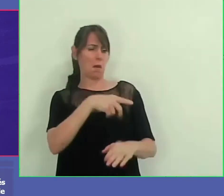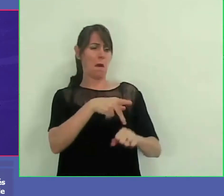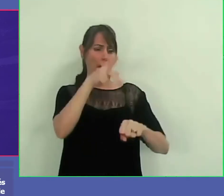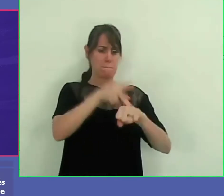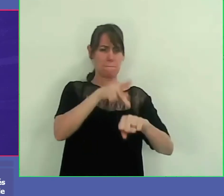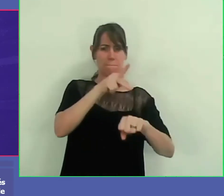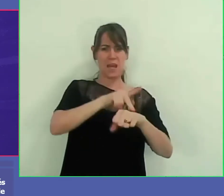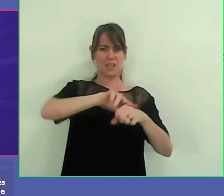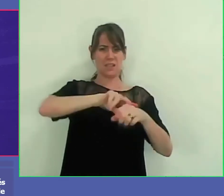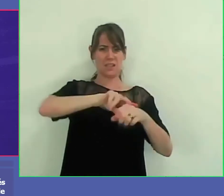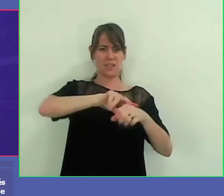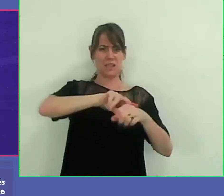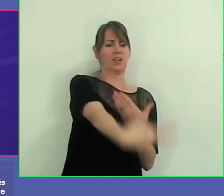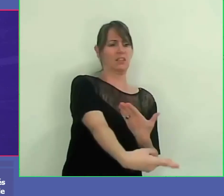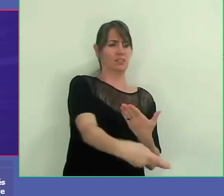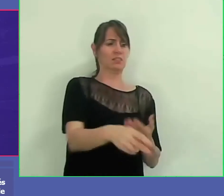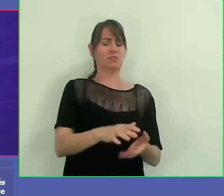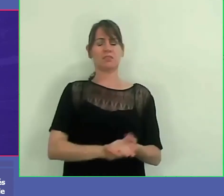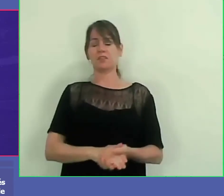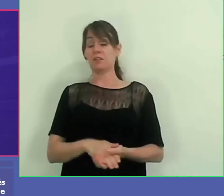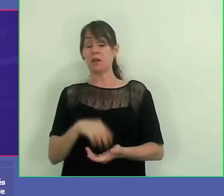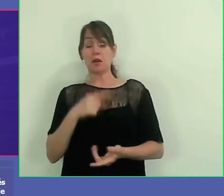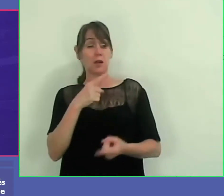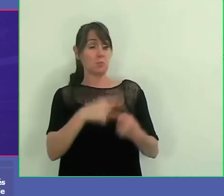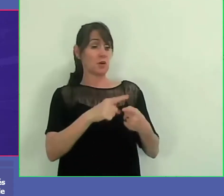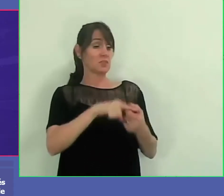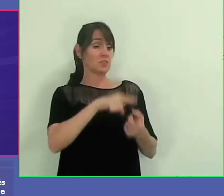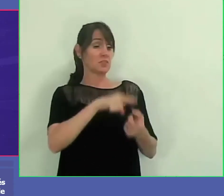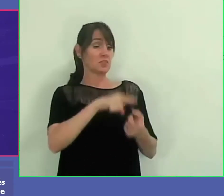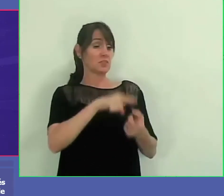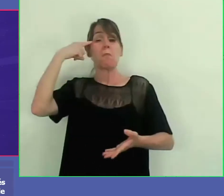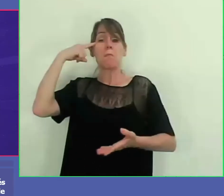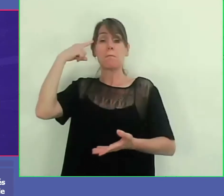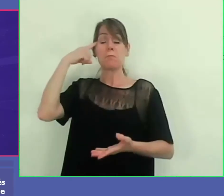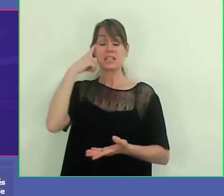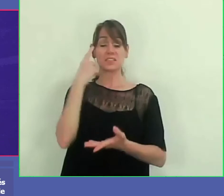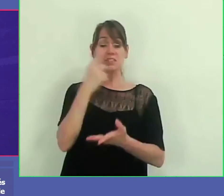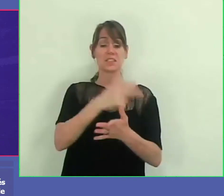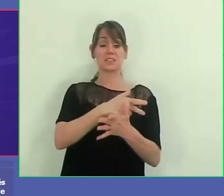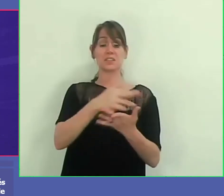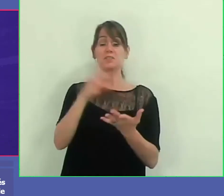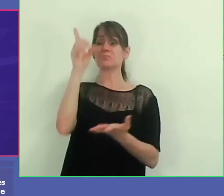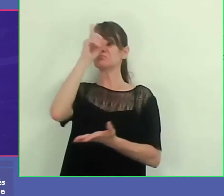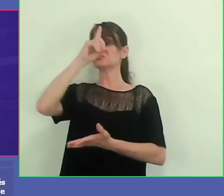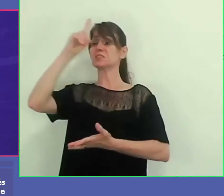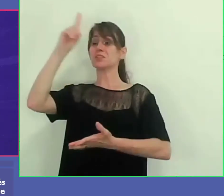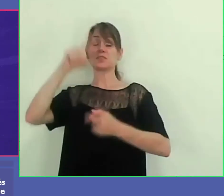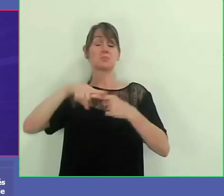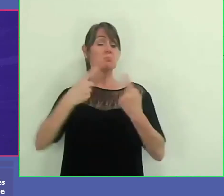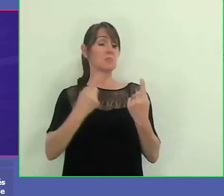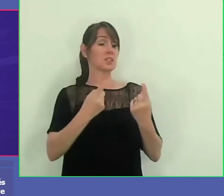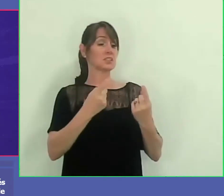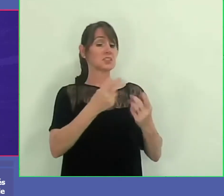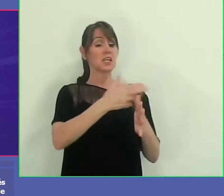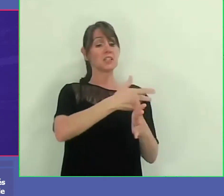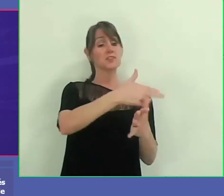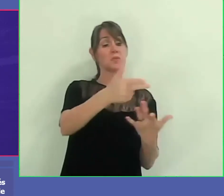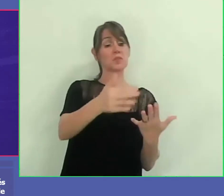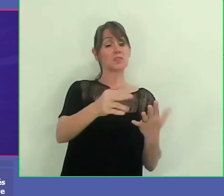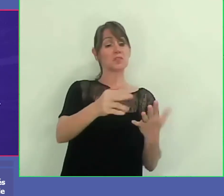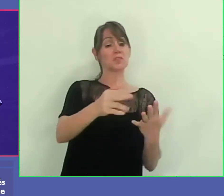tropeço, porque não cogitas das coisas de Deus, e sim das dos homens.